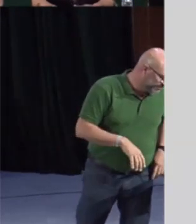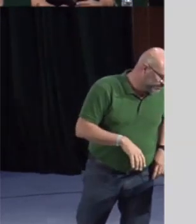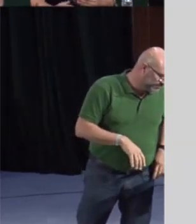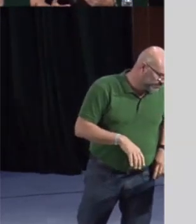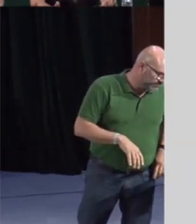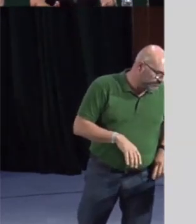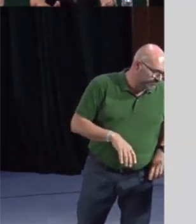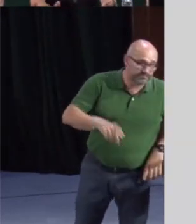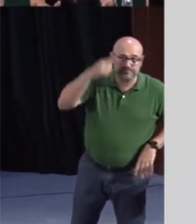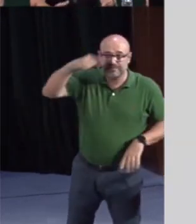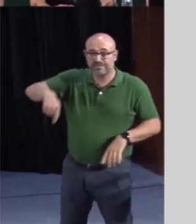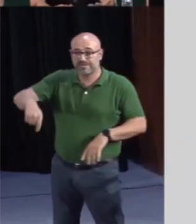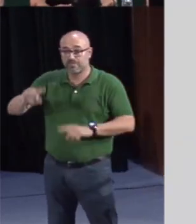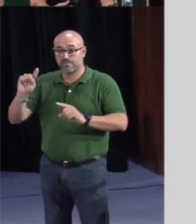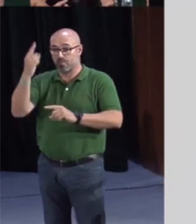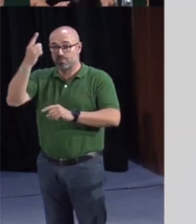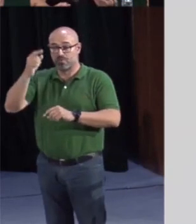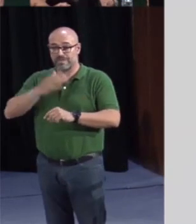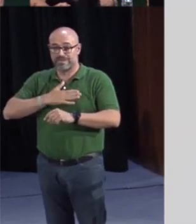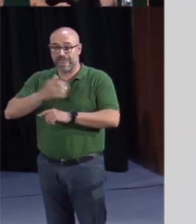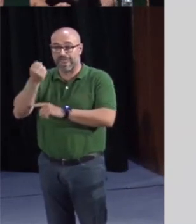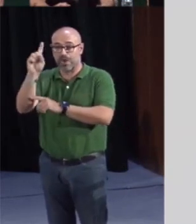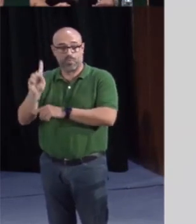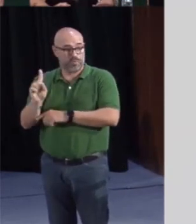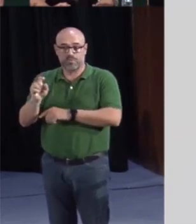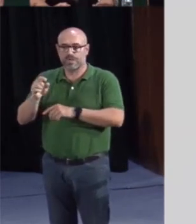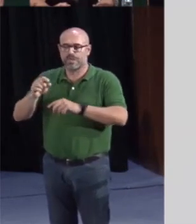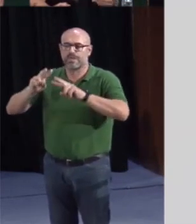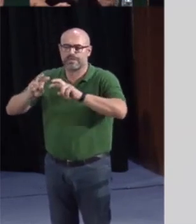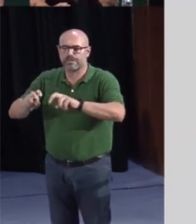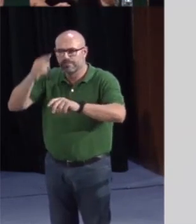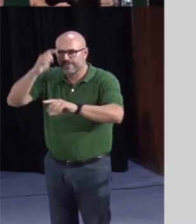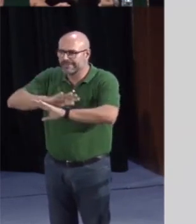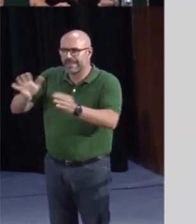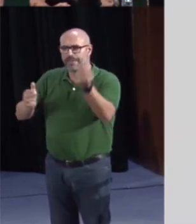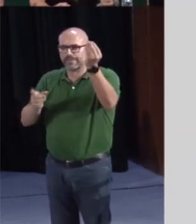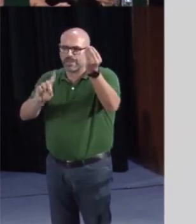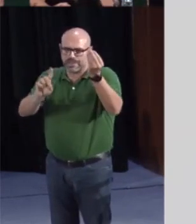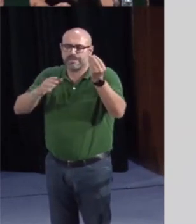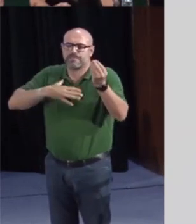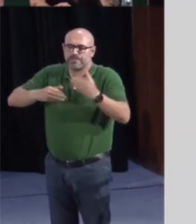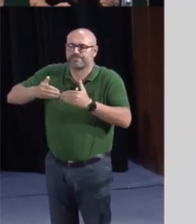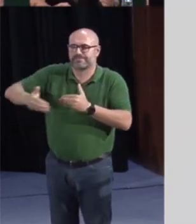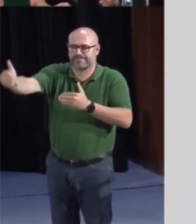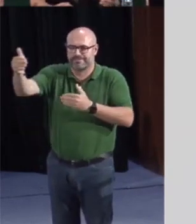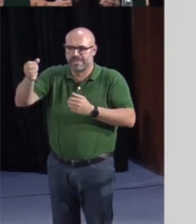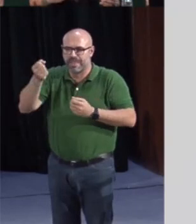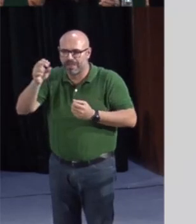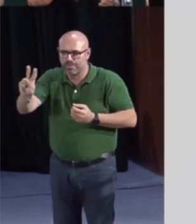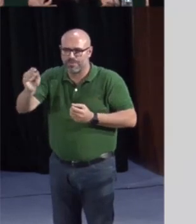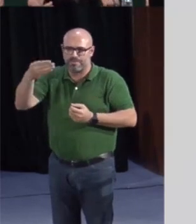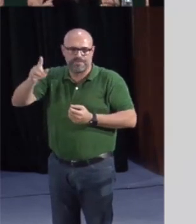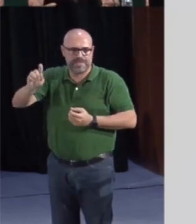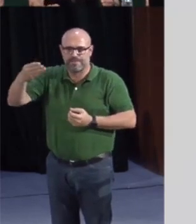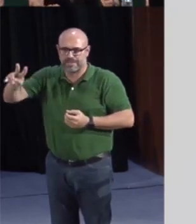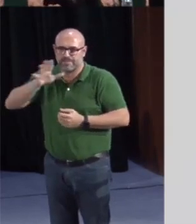signos. La propuesta del marco de la Fundación CNSE proponía 3 competencias y,